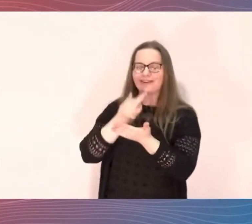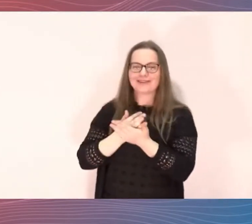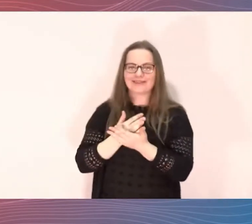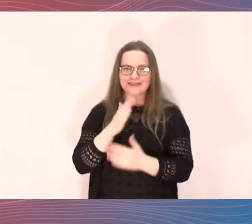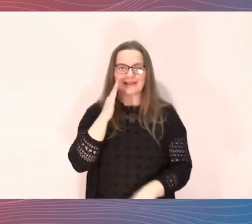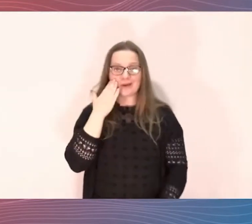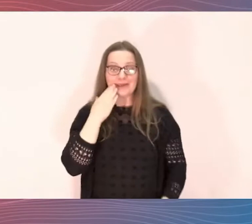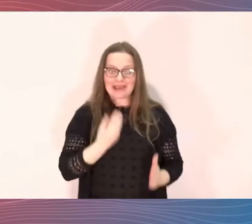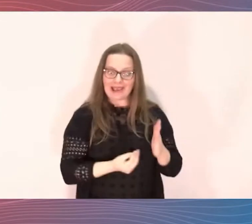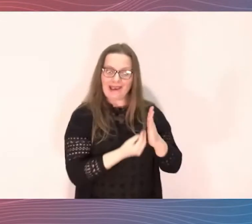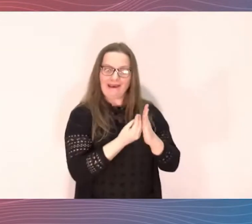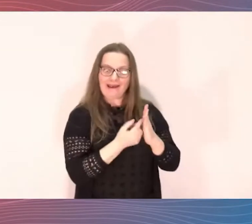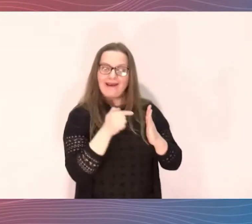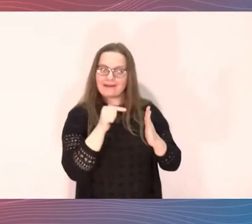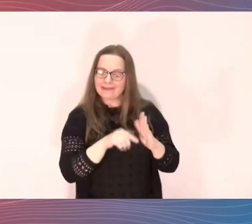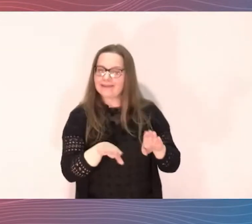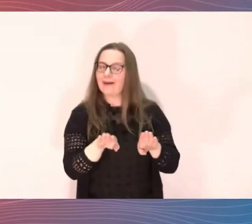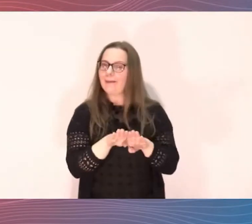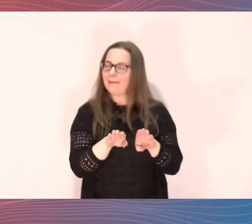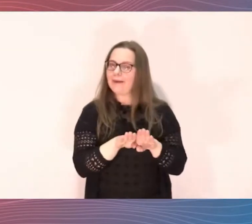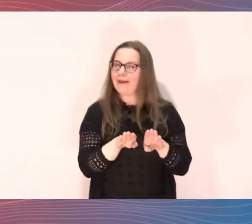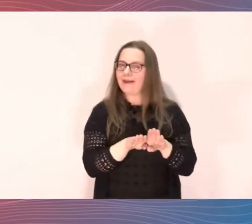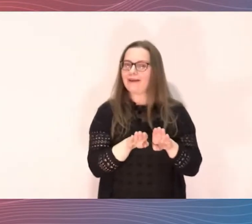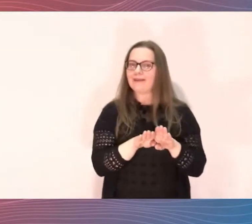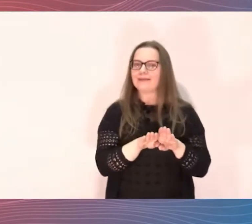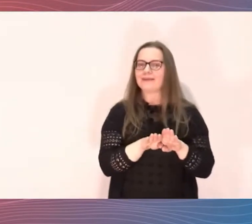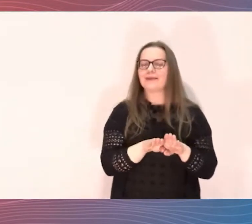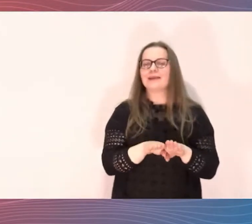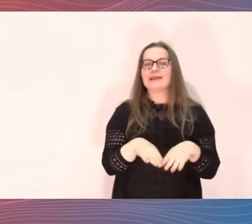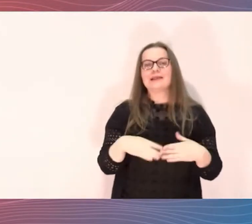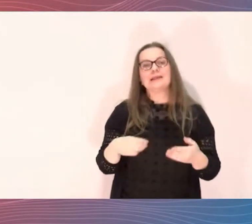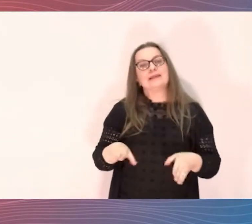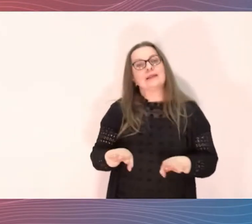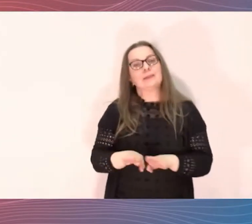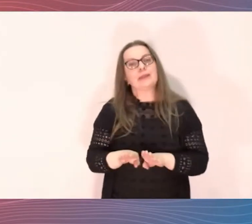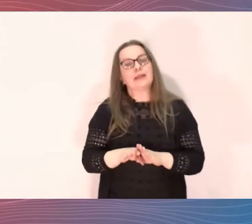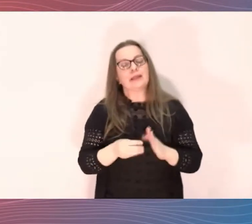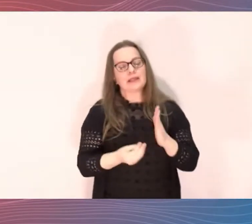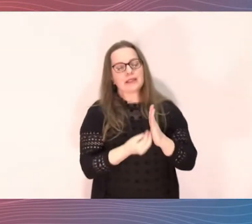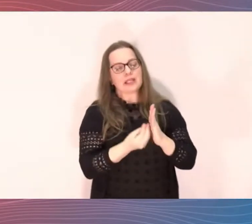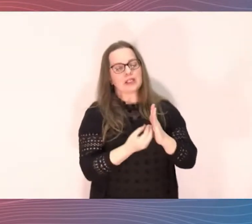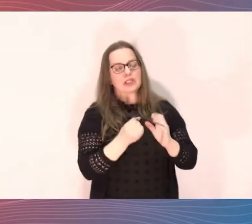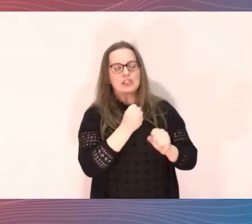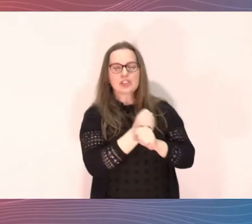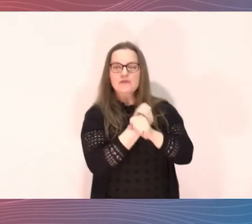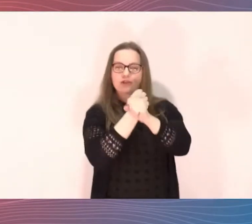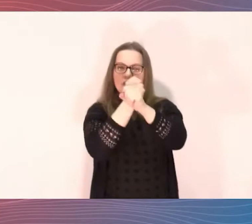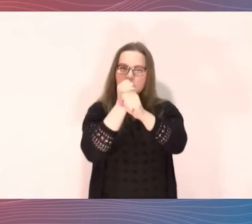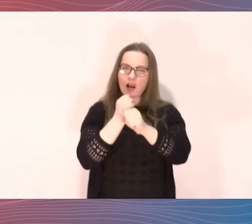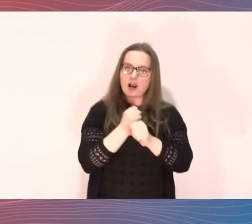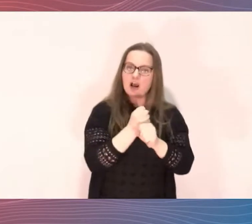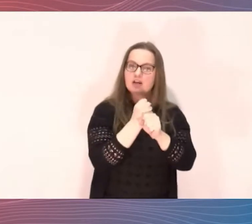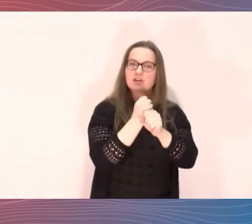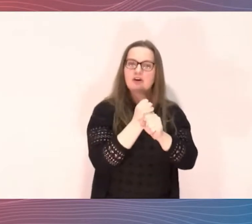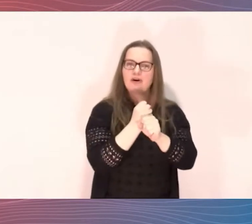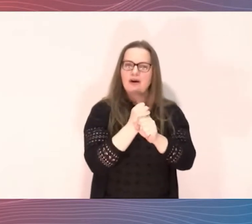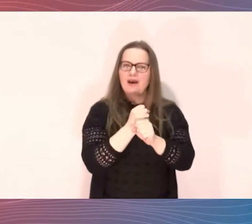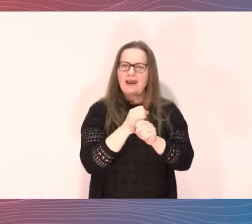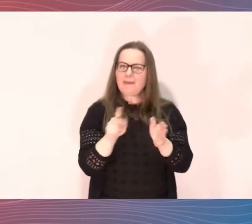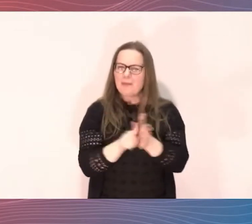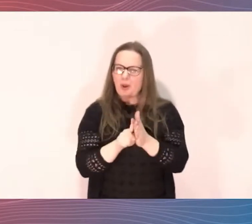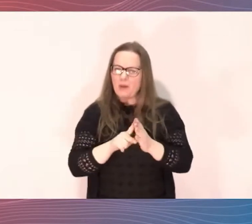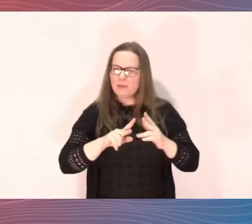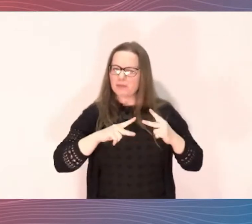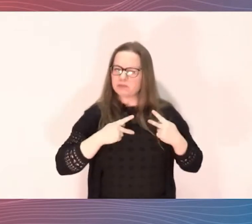igreja e a edificação da igreja sejam coisas resultado da capacidade do homem,